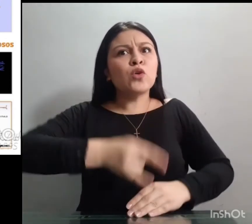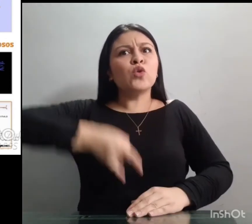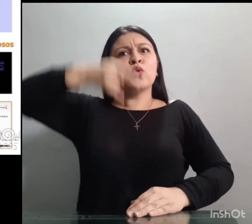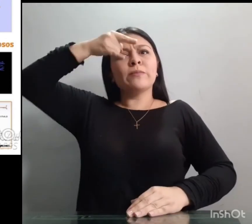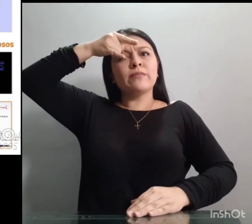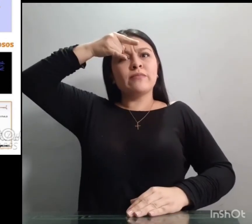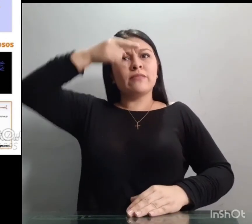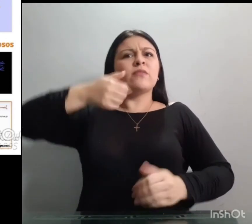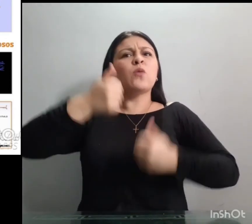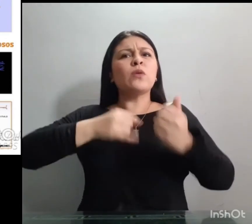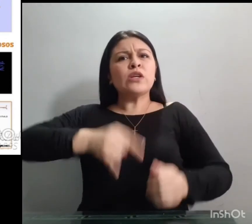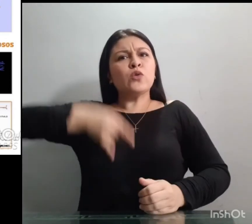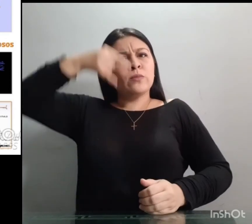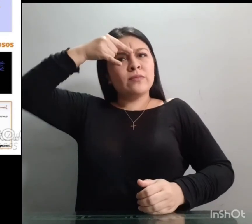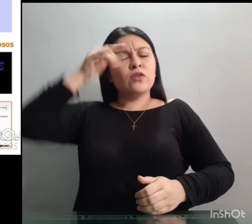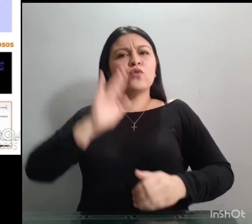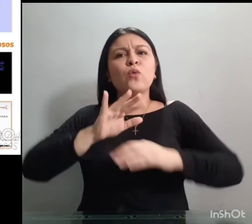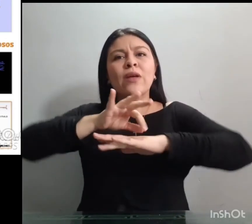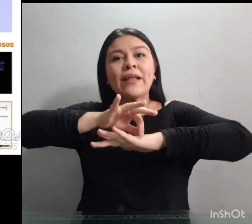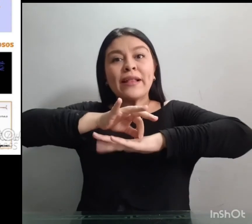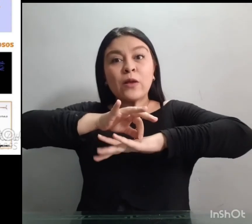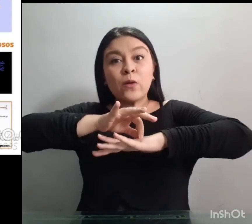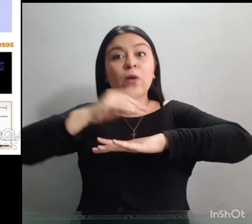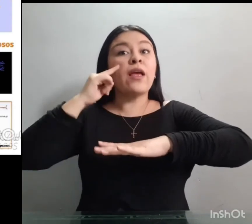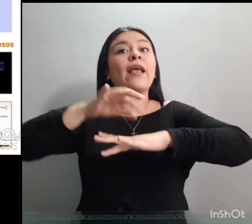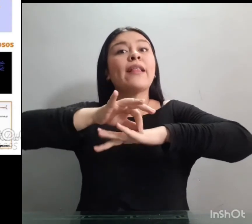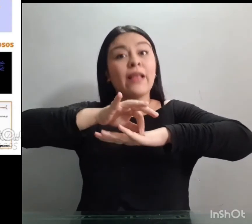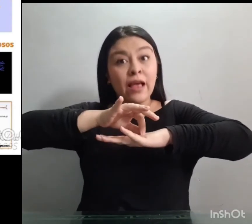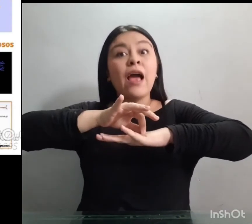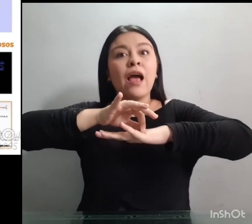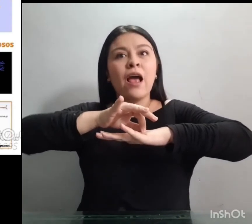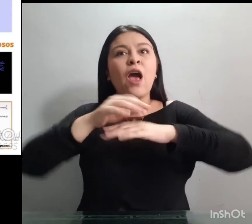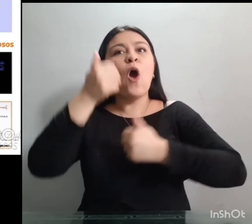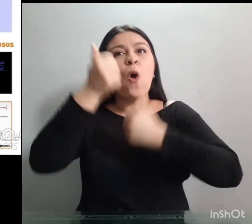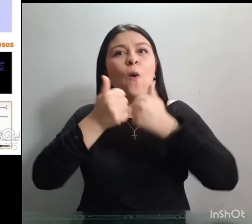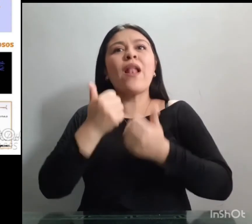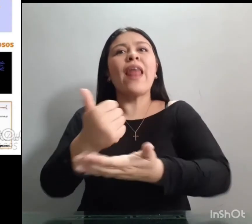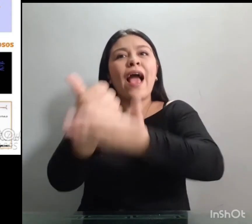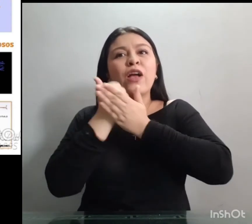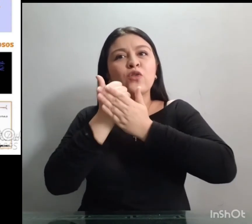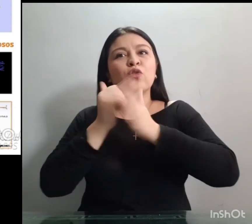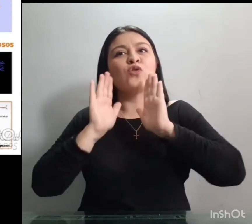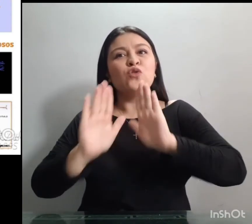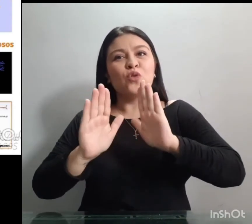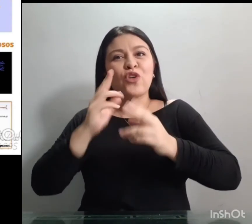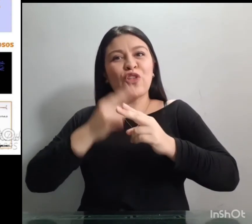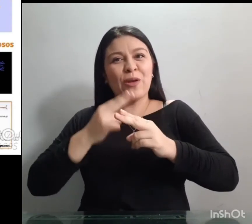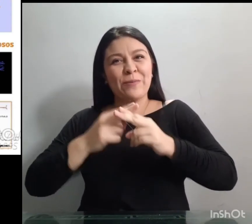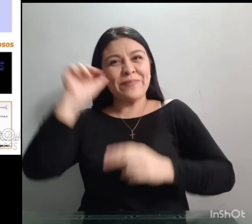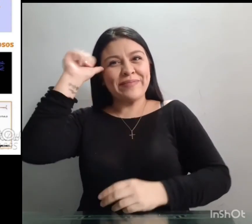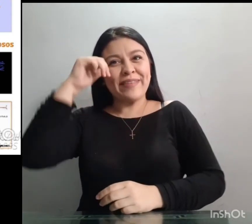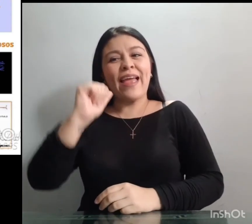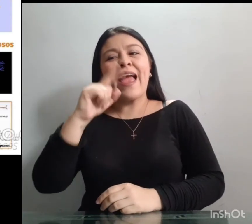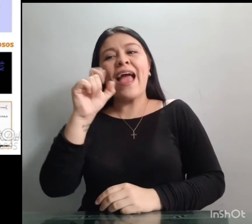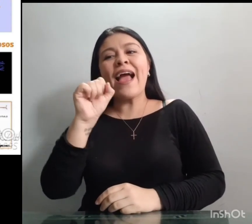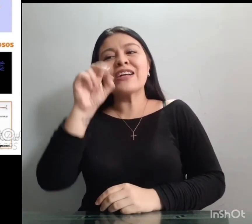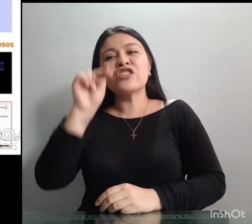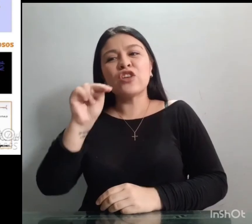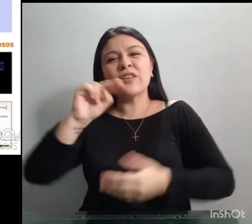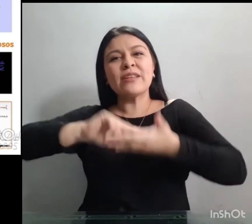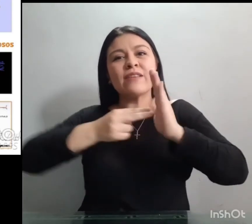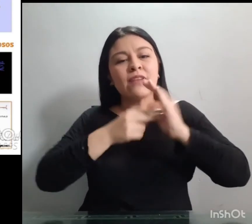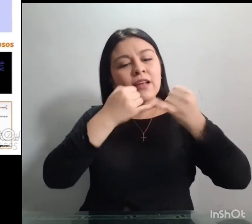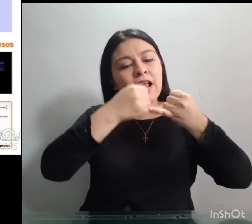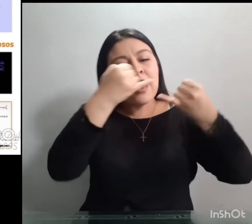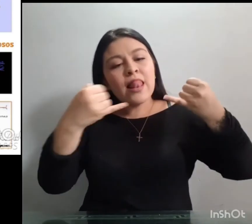están ubicados aquí. Estas a través del axón se van transmitiendo la información de una neurona